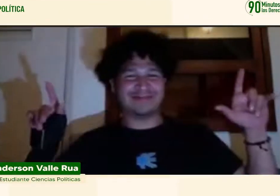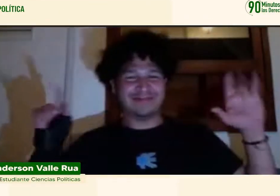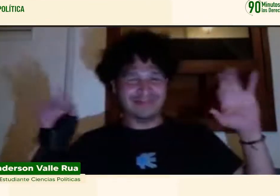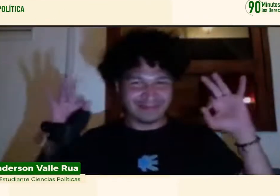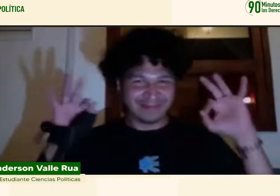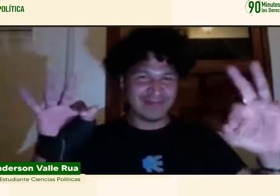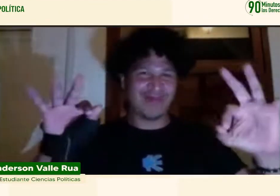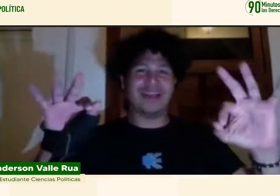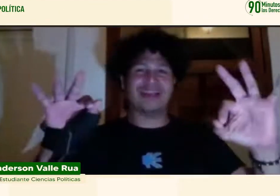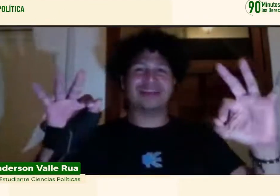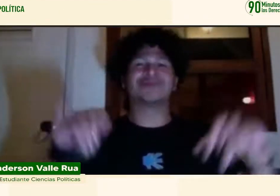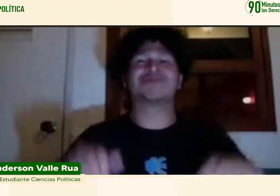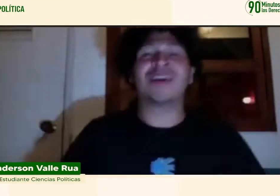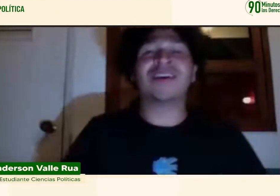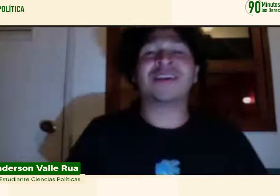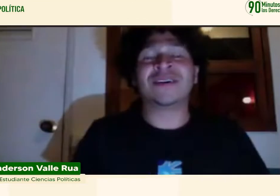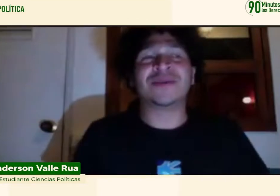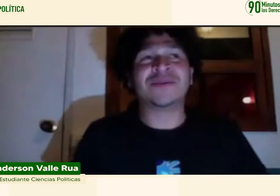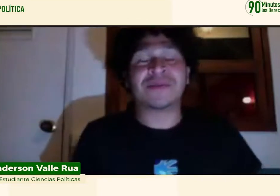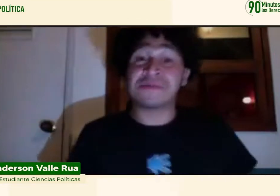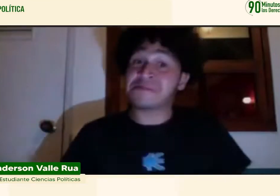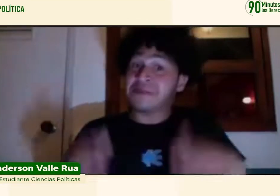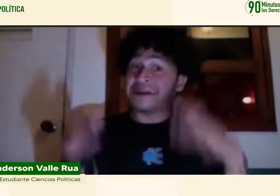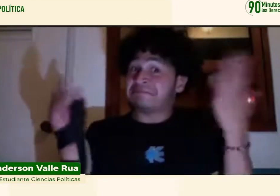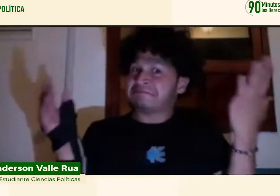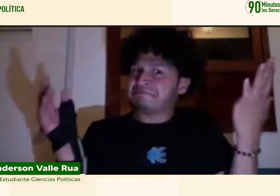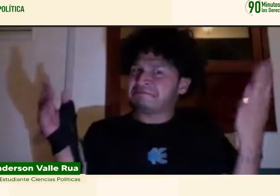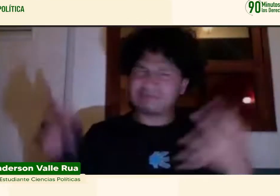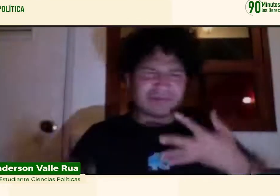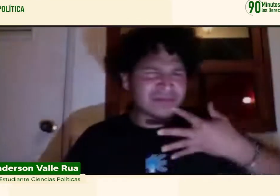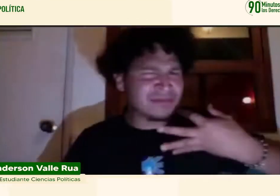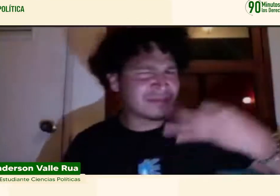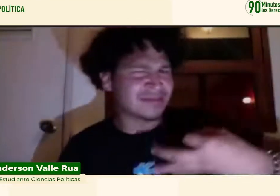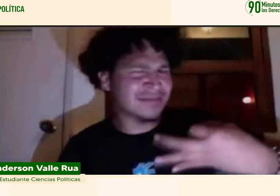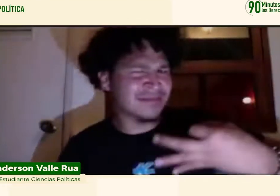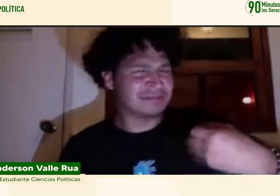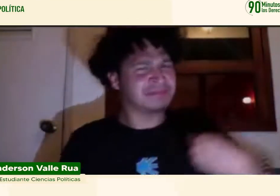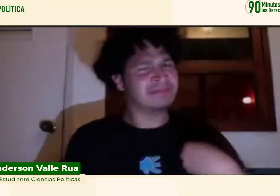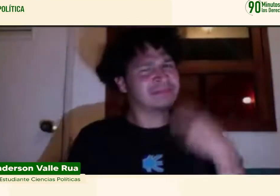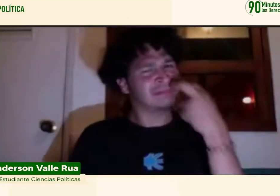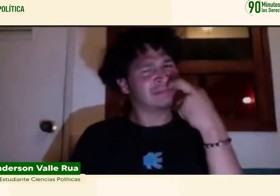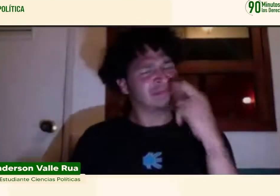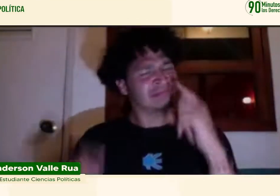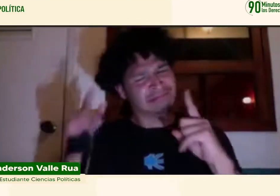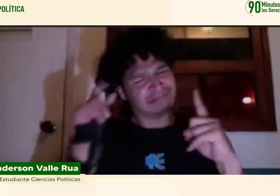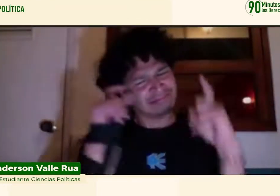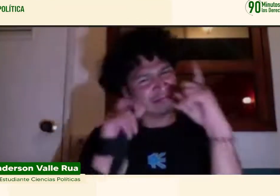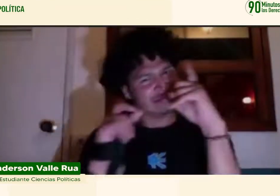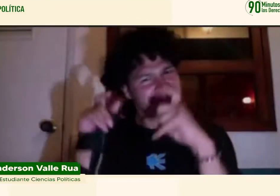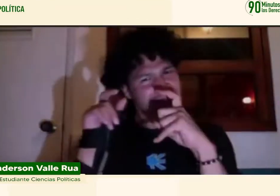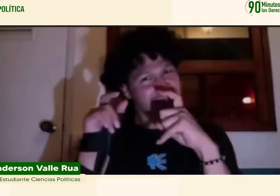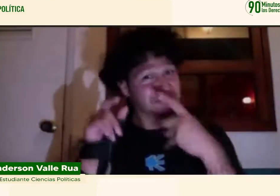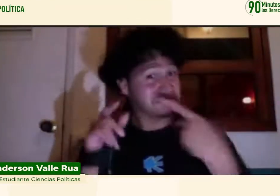perfecto están esperando que hicieran allí en destacar mi imagen y realmente